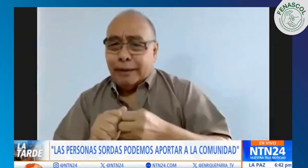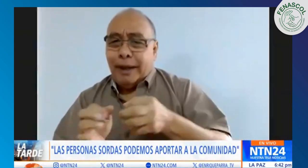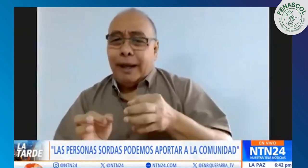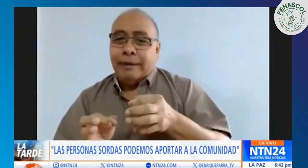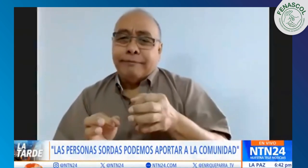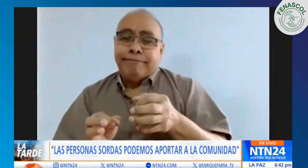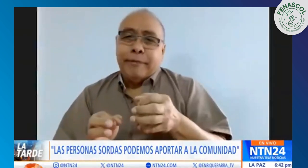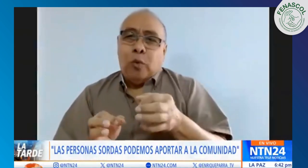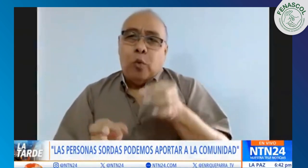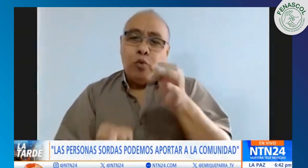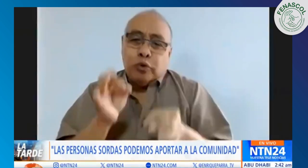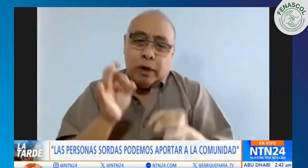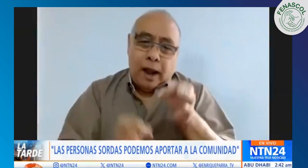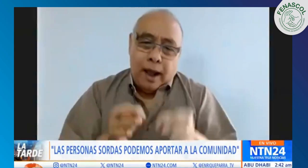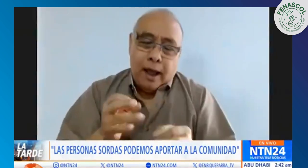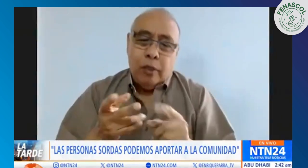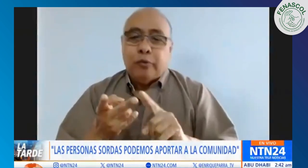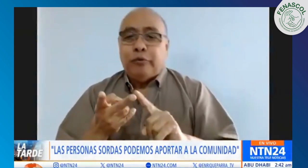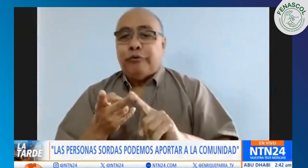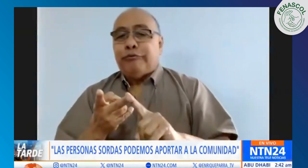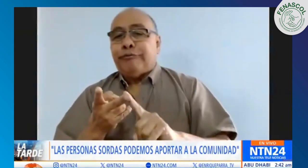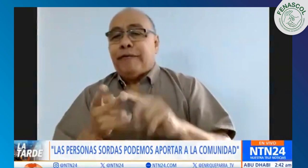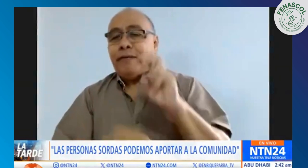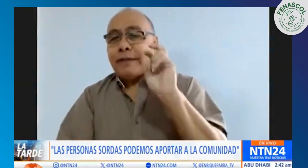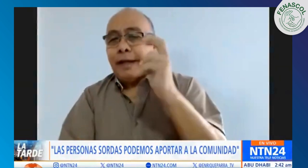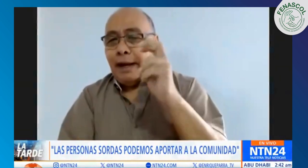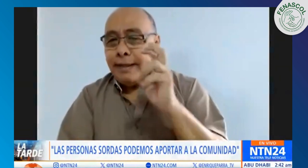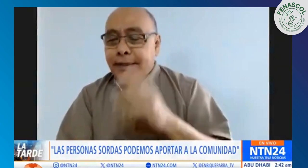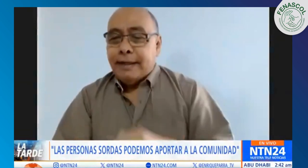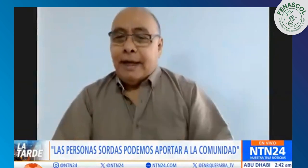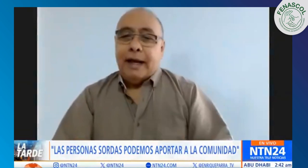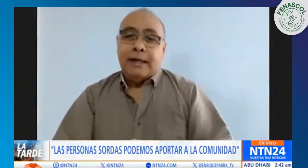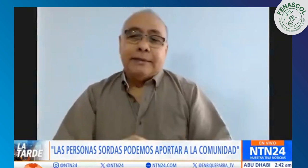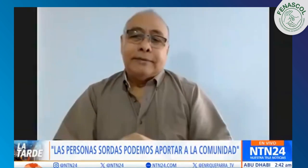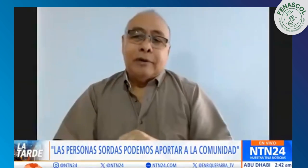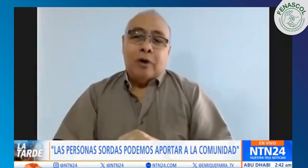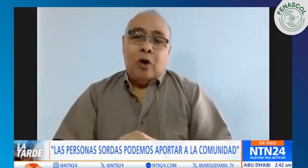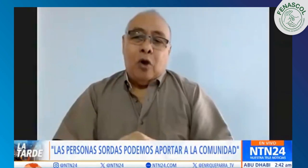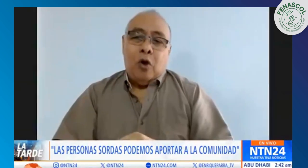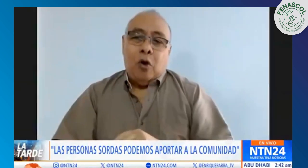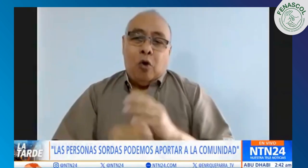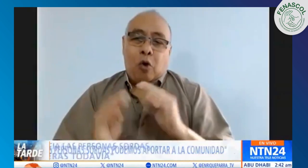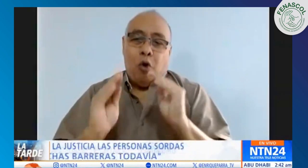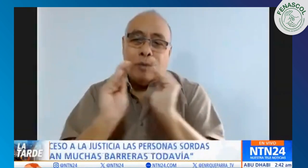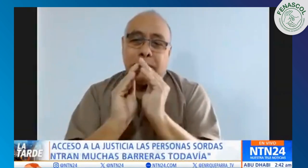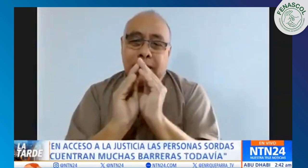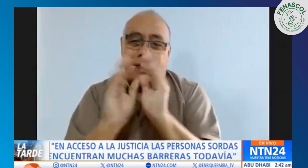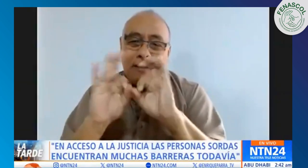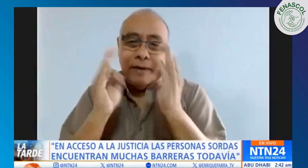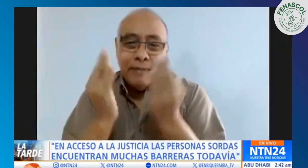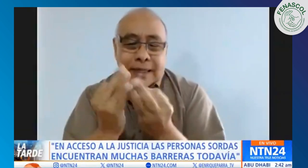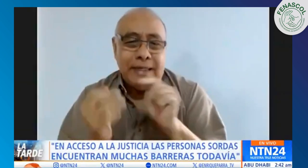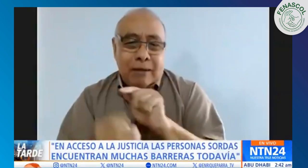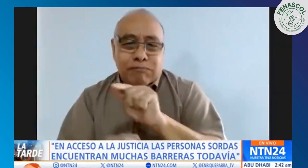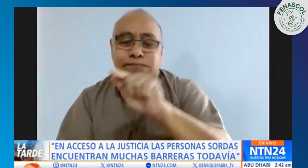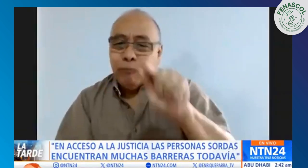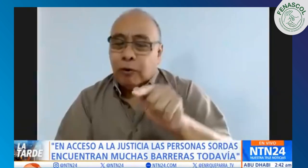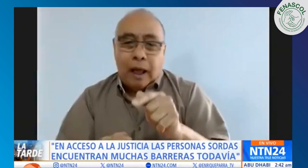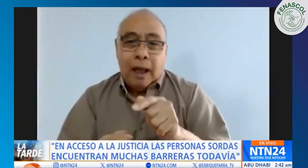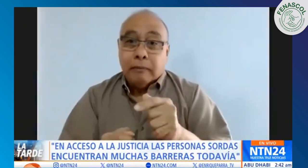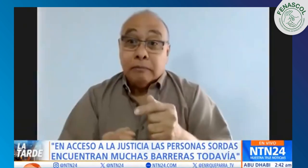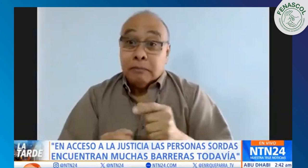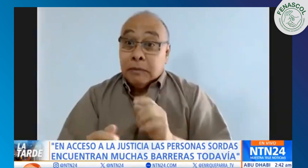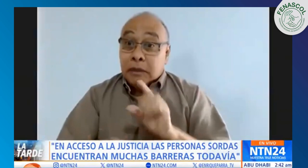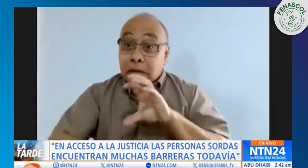a la justicia, las personas sordas todavía enfrentan barreras en espacios como juzgados, en fiscalías,